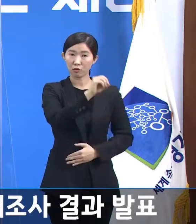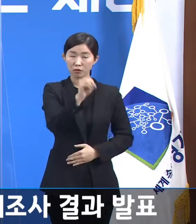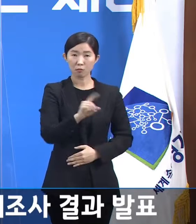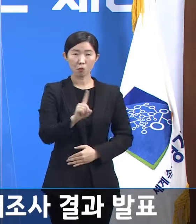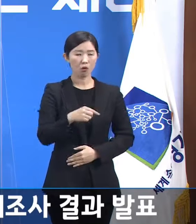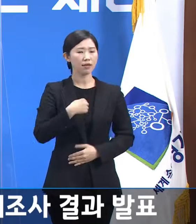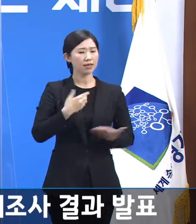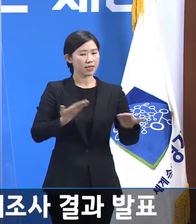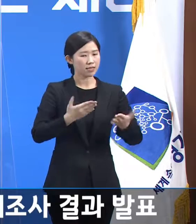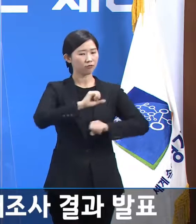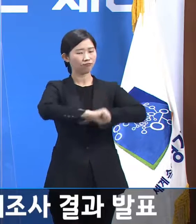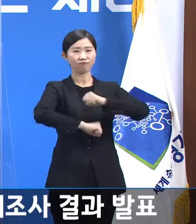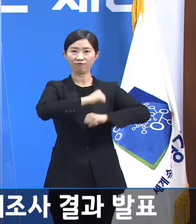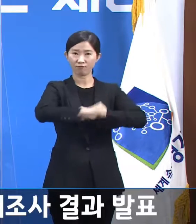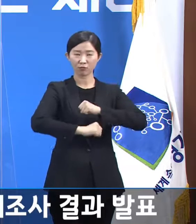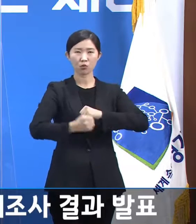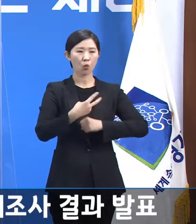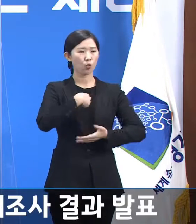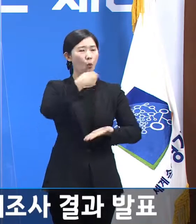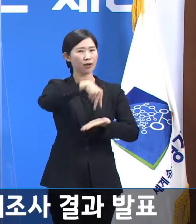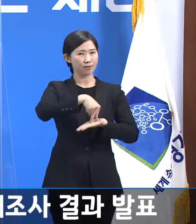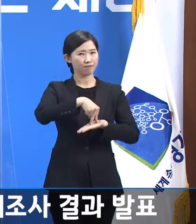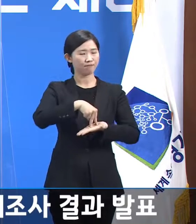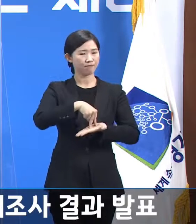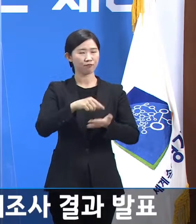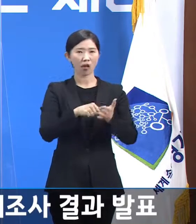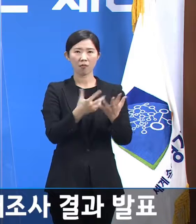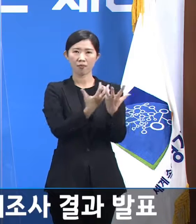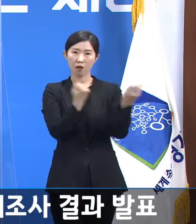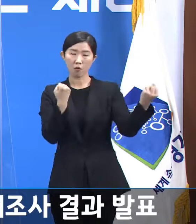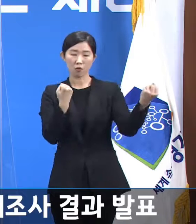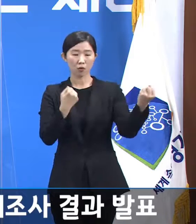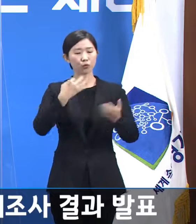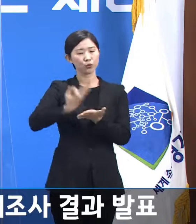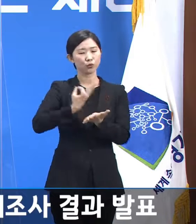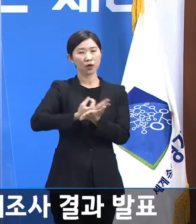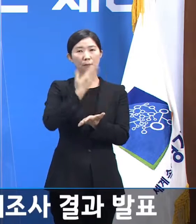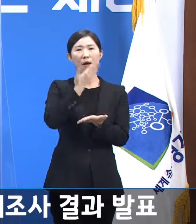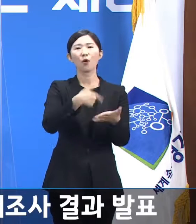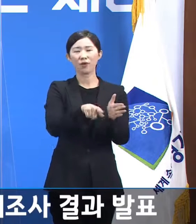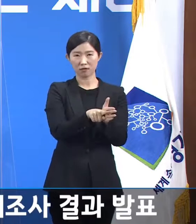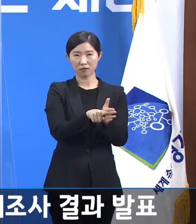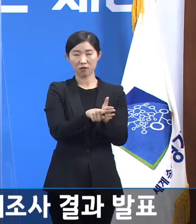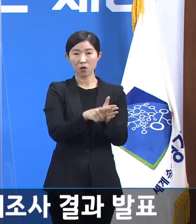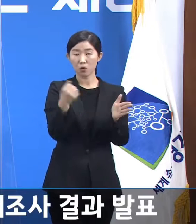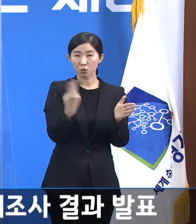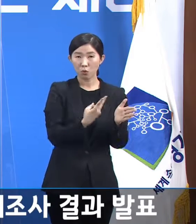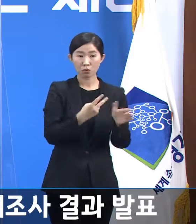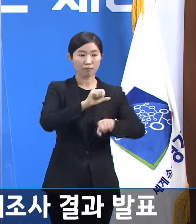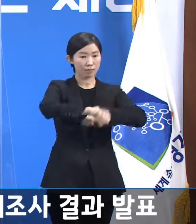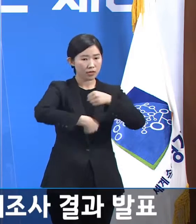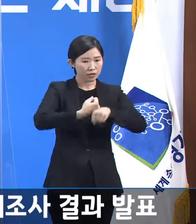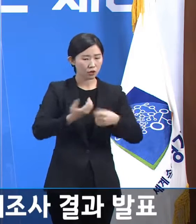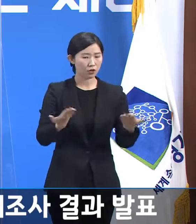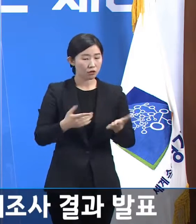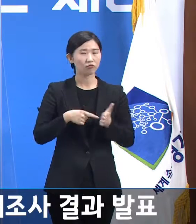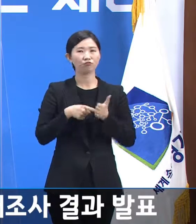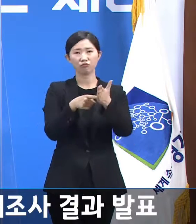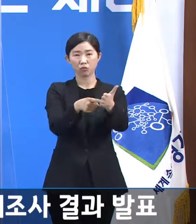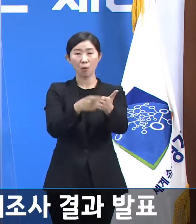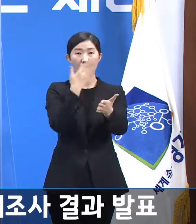자유롭고 독립적인 일을 하면서 수입을 창출하기 위해 프리랜서가 되었고 같은 이유로 프리랜서 활동을 지속하고